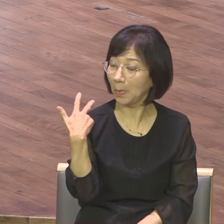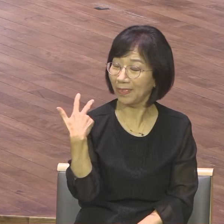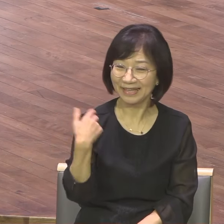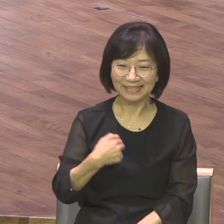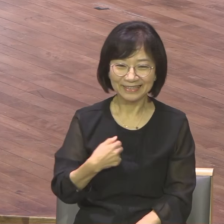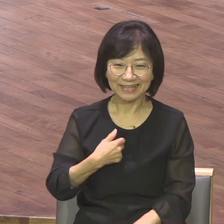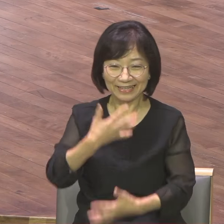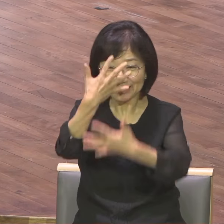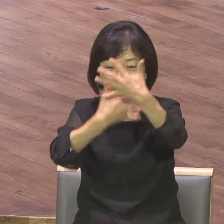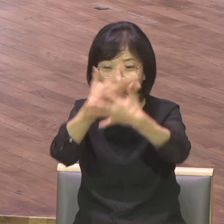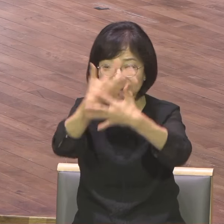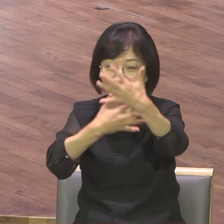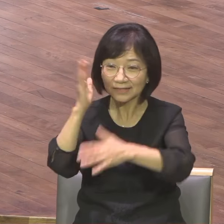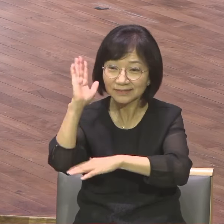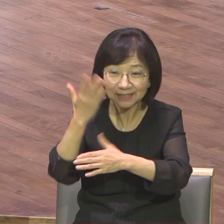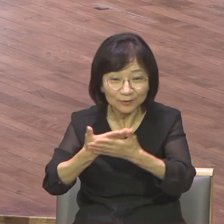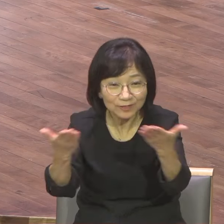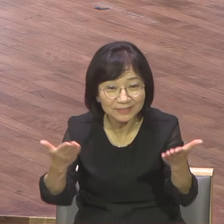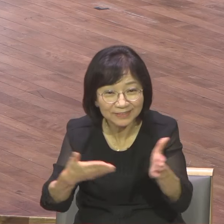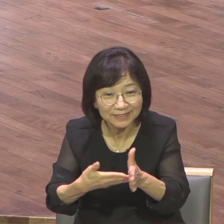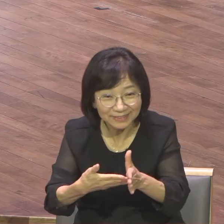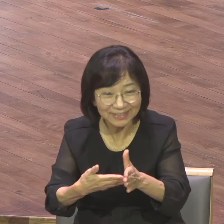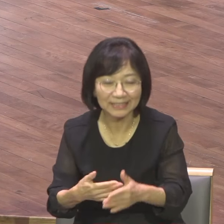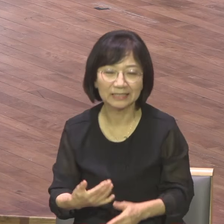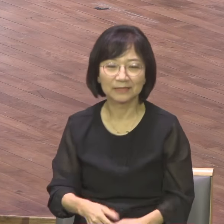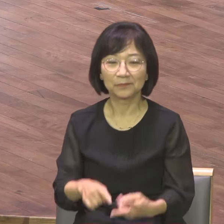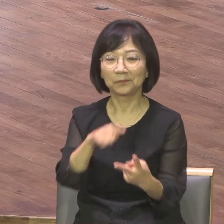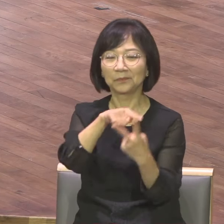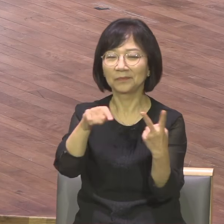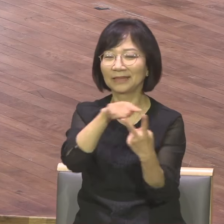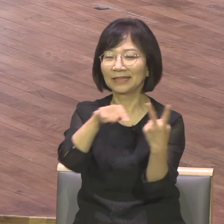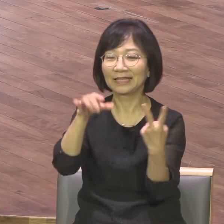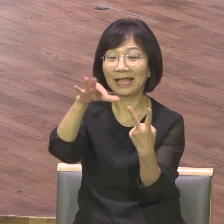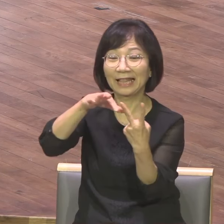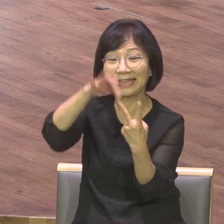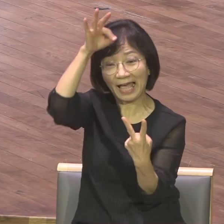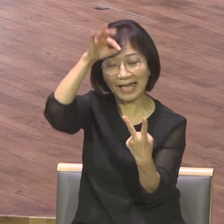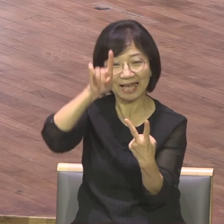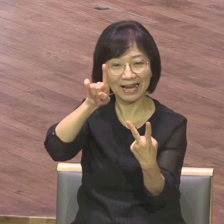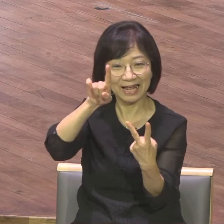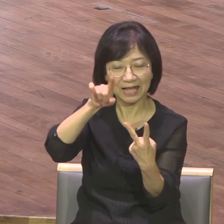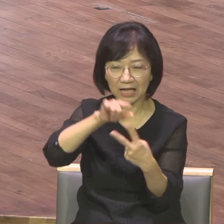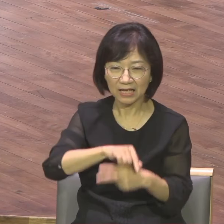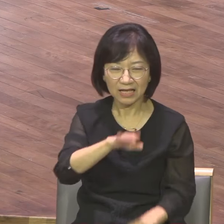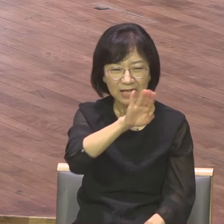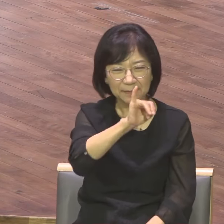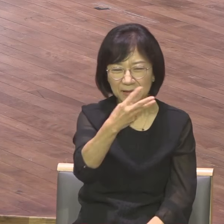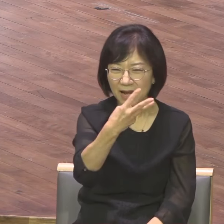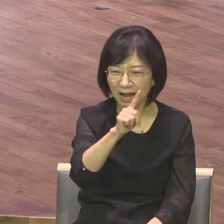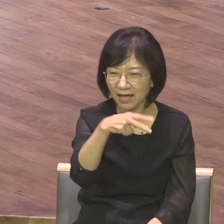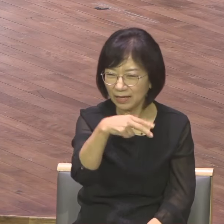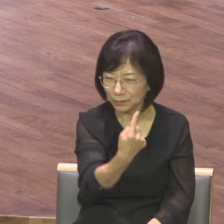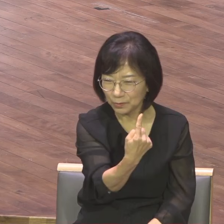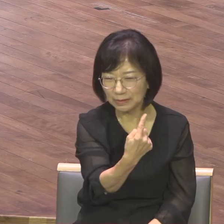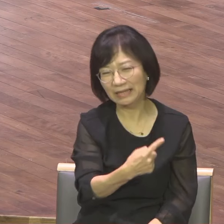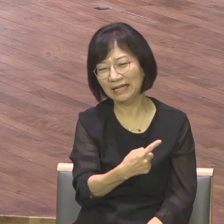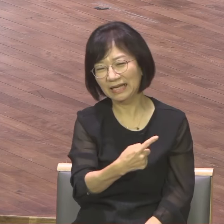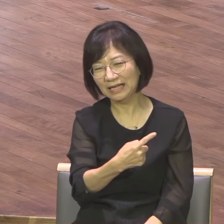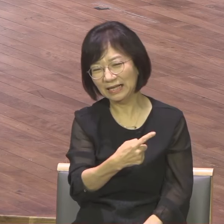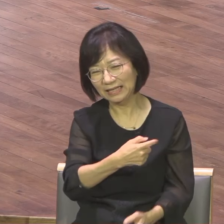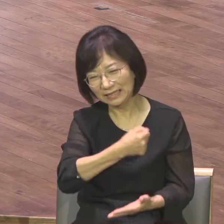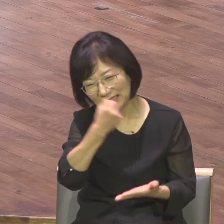양자택일이라는 제목으로 그렇게 메시지를 했습니다. 빌라도처럼 그렇게 서론 선택을 해서